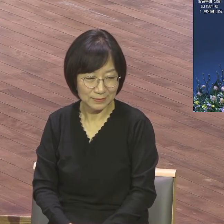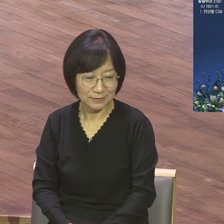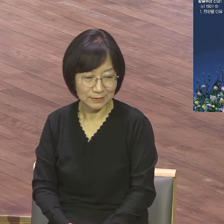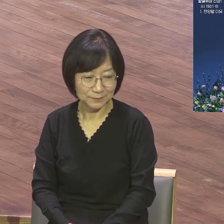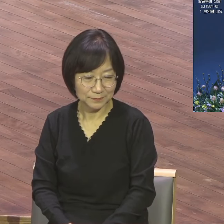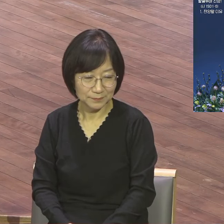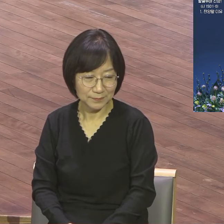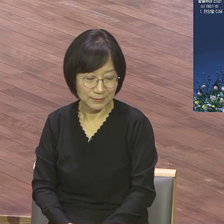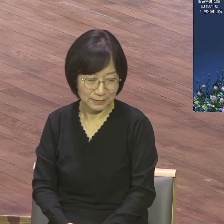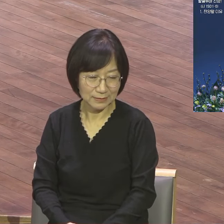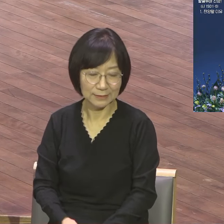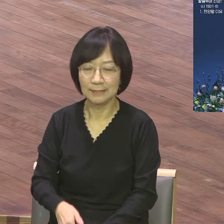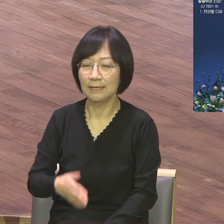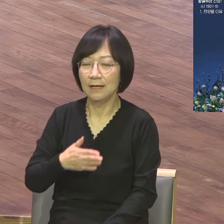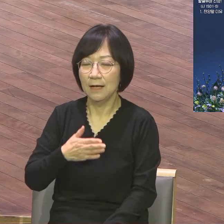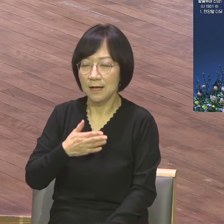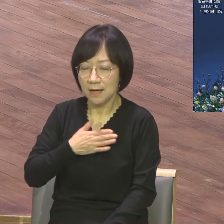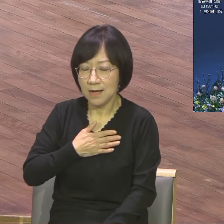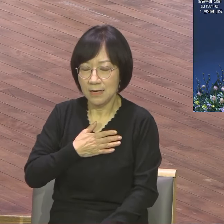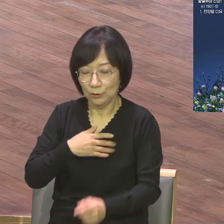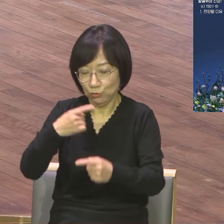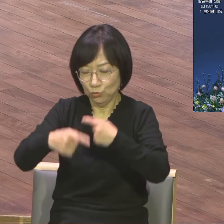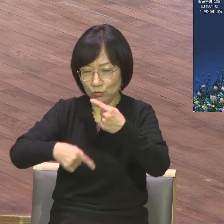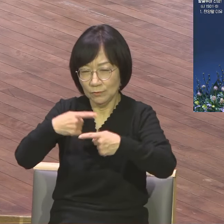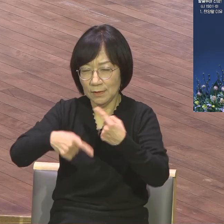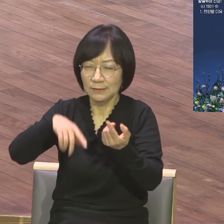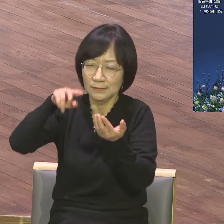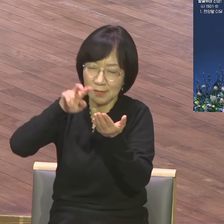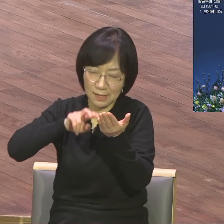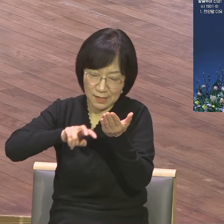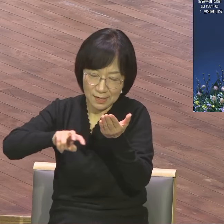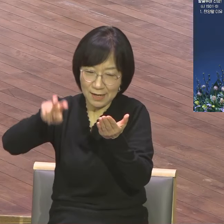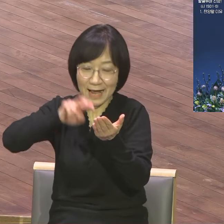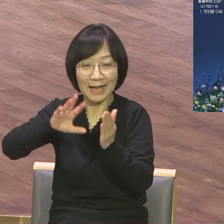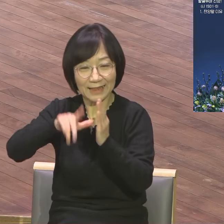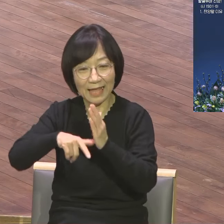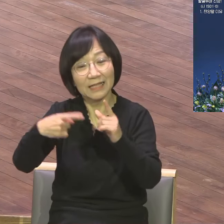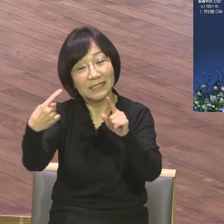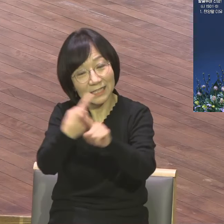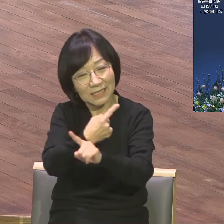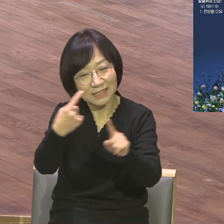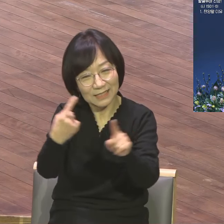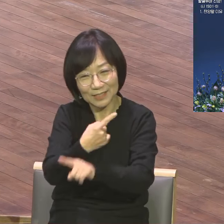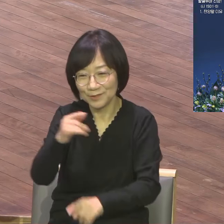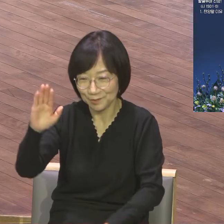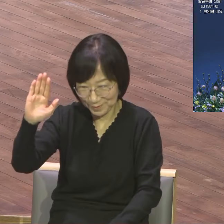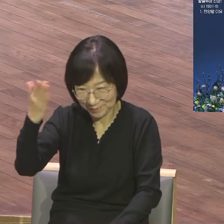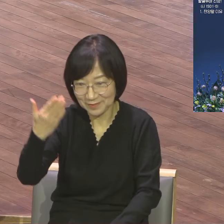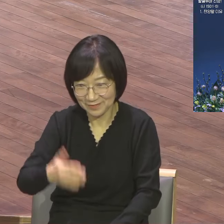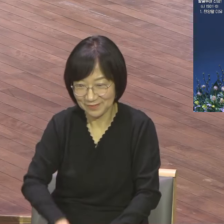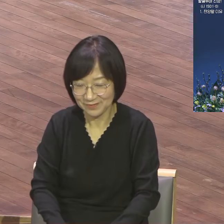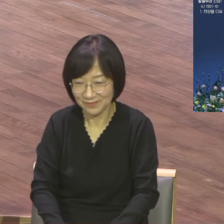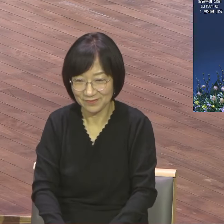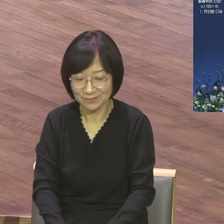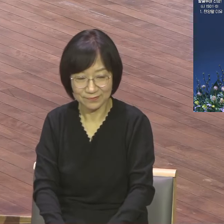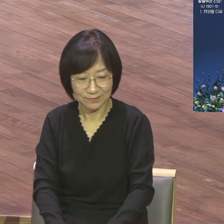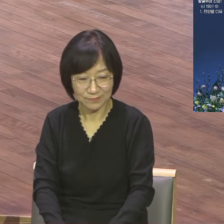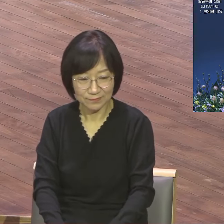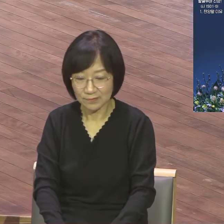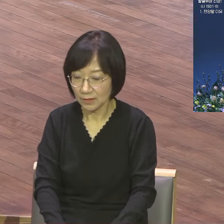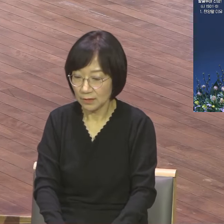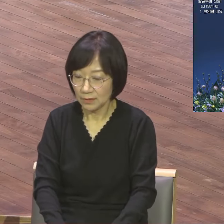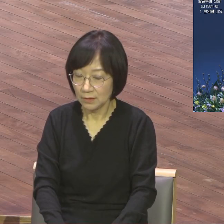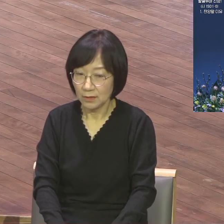불에 내 입을 통해서 시인하는 거 이 치유됩니다. 그래서요 찬양을 부르는 사람 교회를 어려서부터